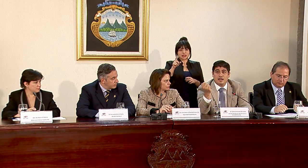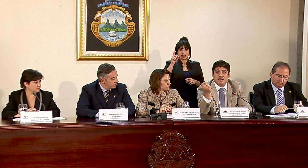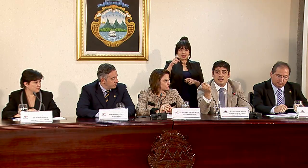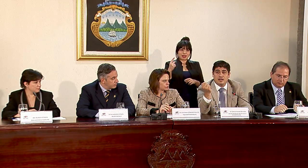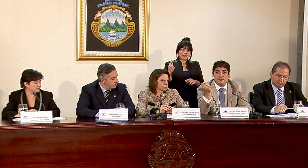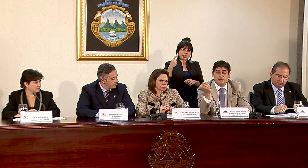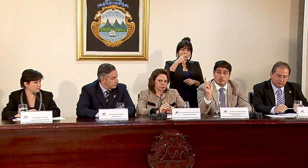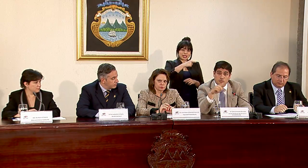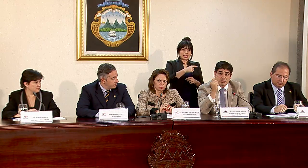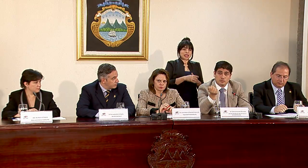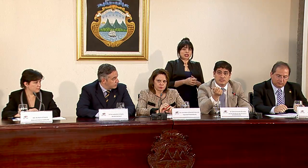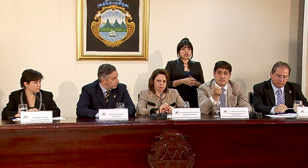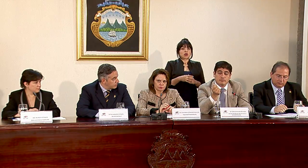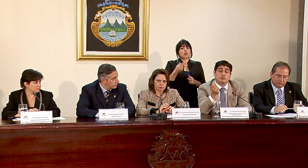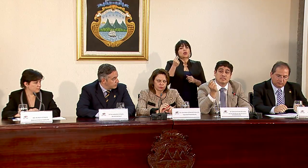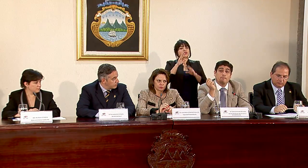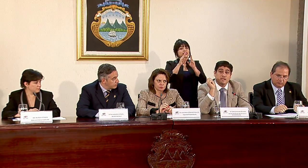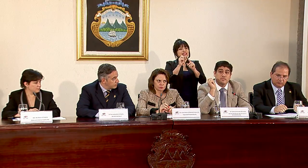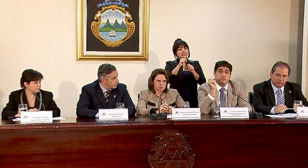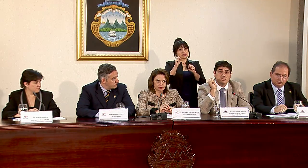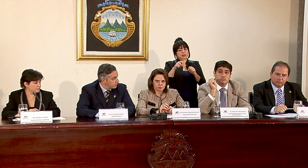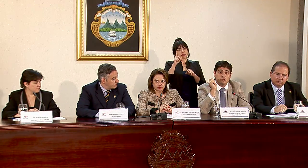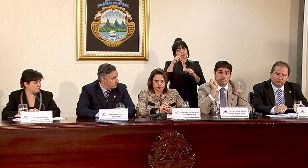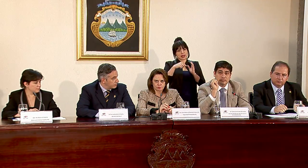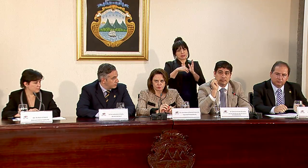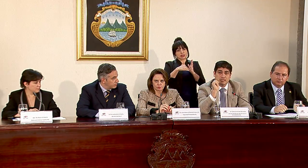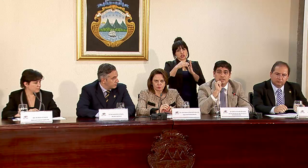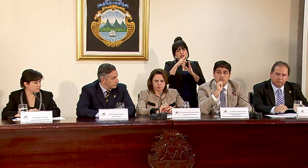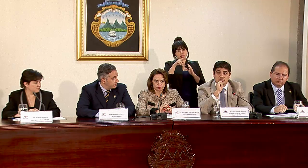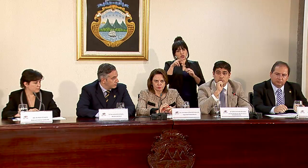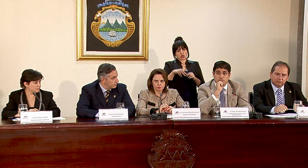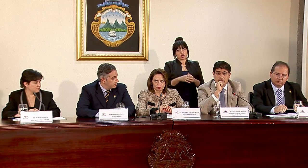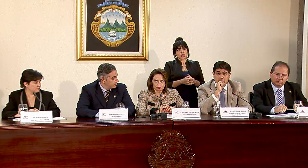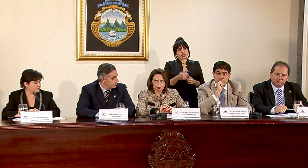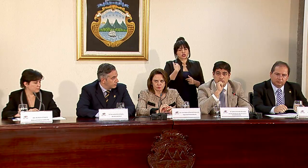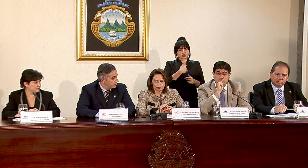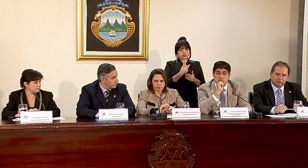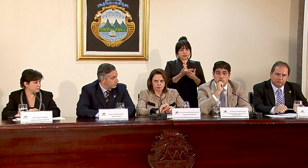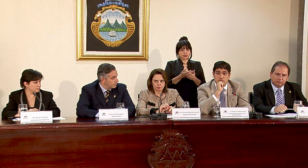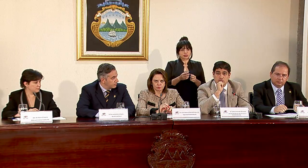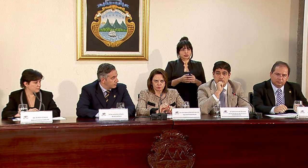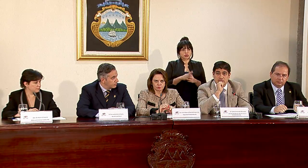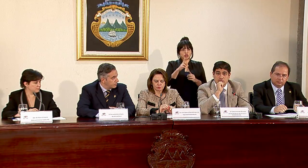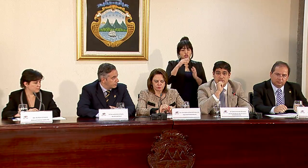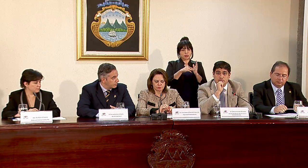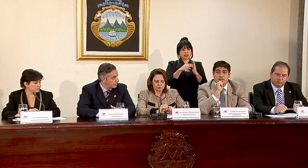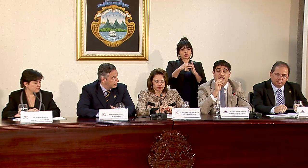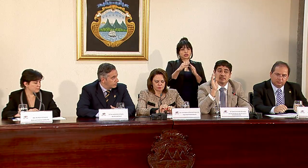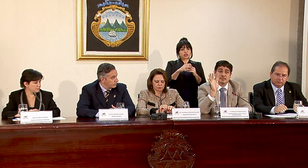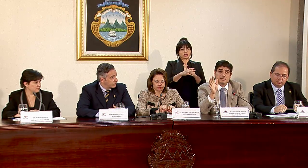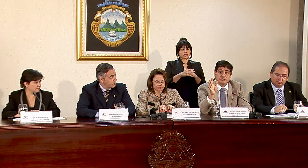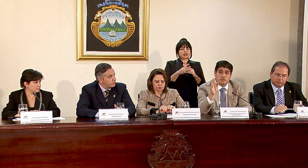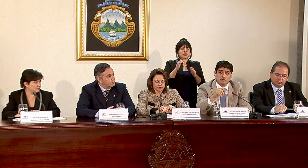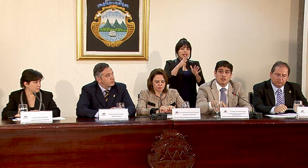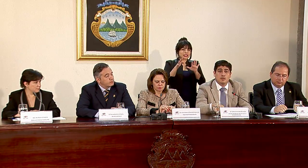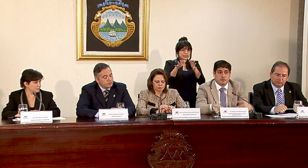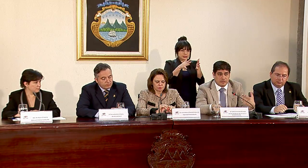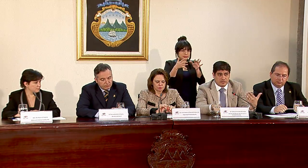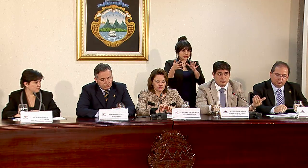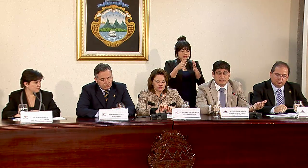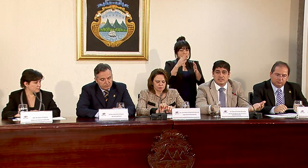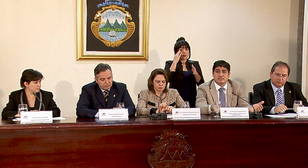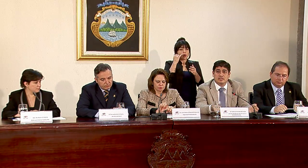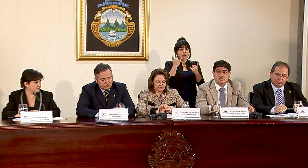a… ¿Cuánto cuesta todo el sistema? Cuesta mil millones de colones lo que estamos planteando. Son dos millones de dólares. Esa es la estimación,